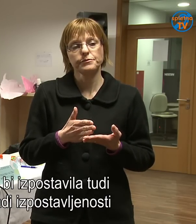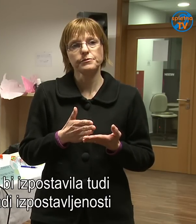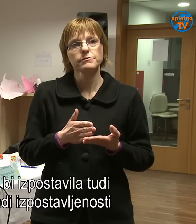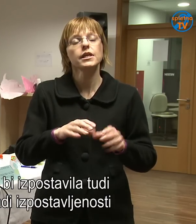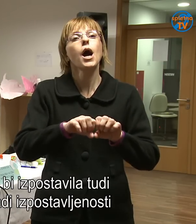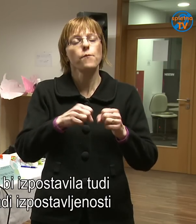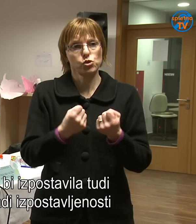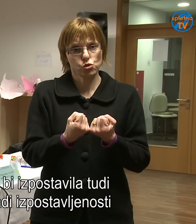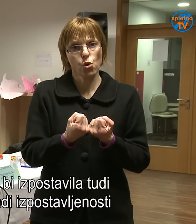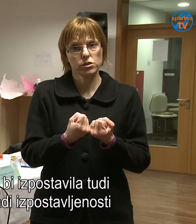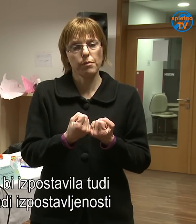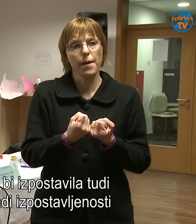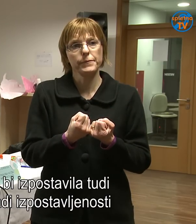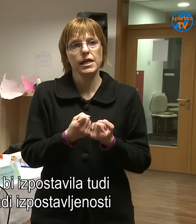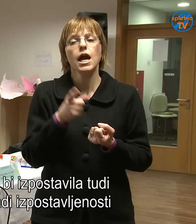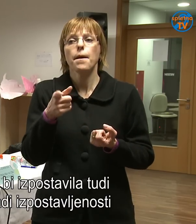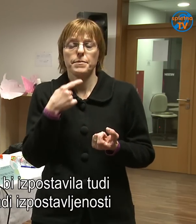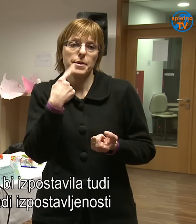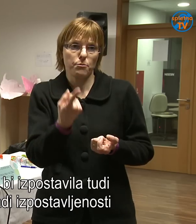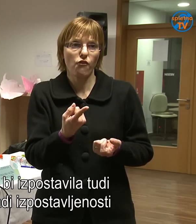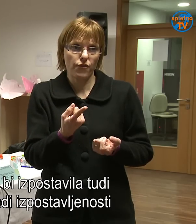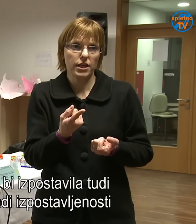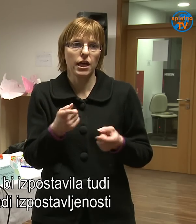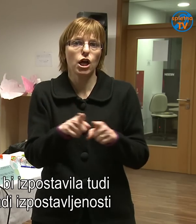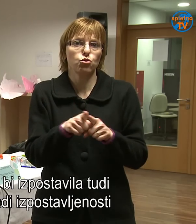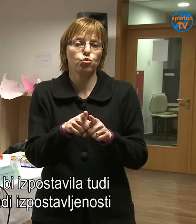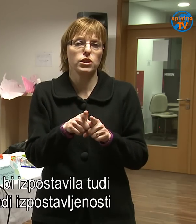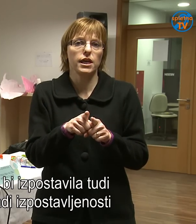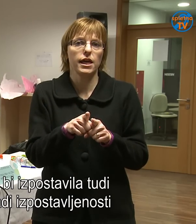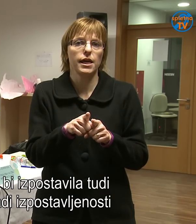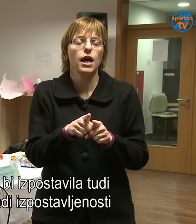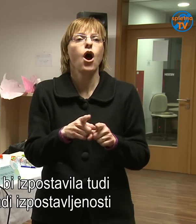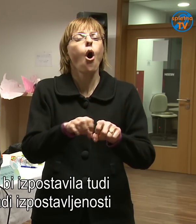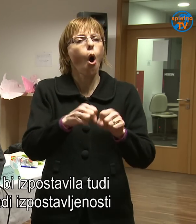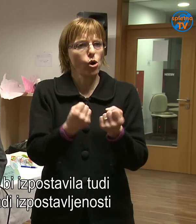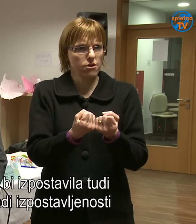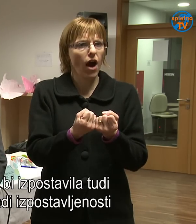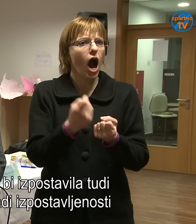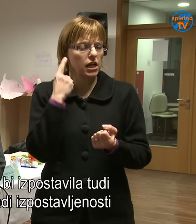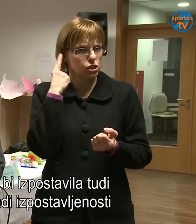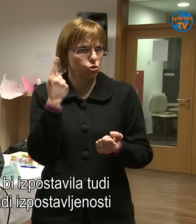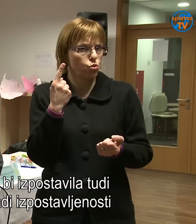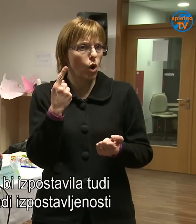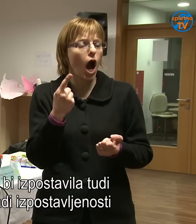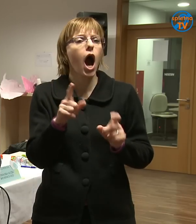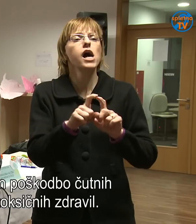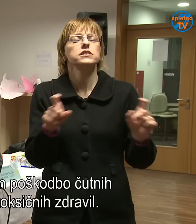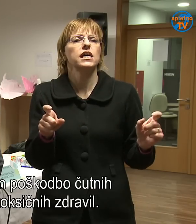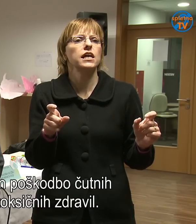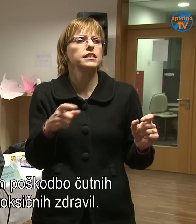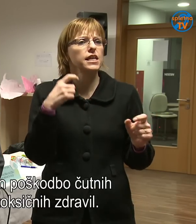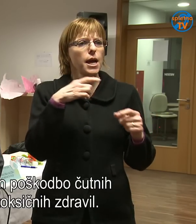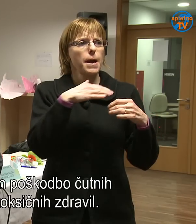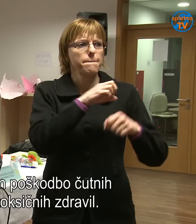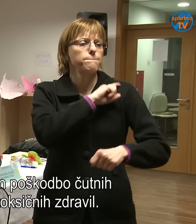Med poškodbami bi izpostavila še tudi okvaro sluha zaradi izpostavljenosti